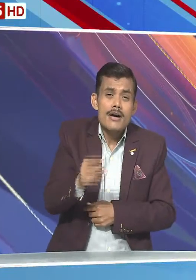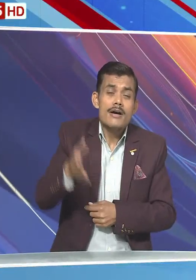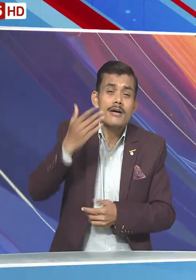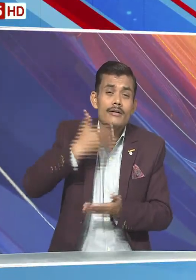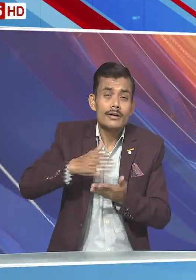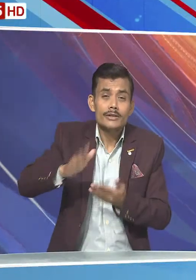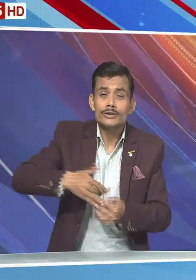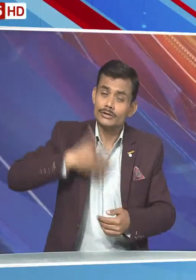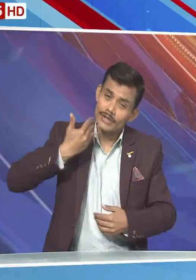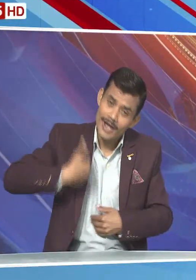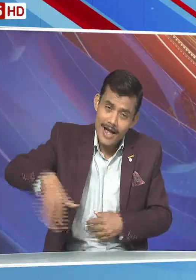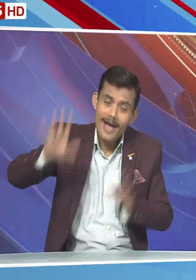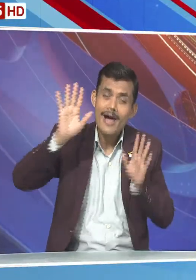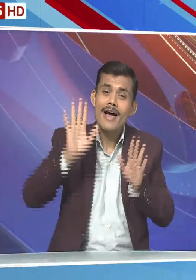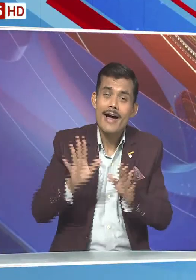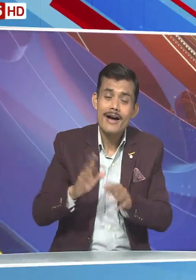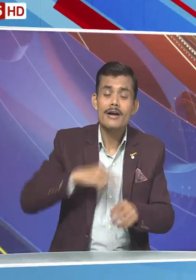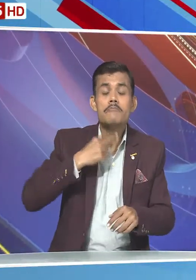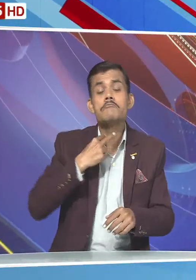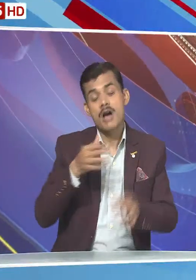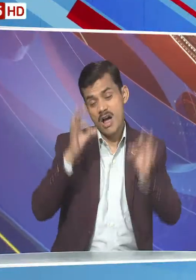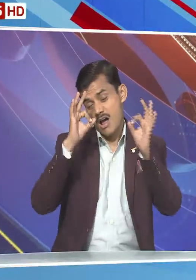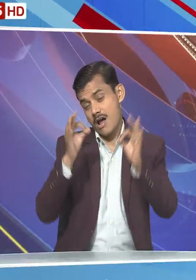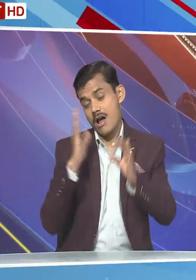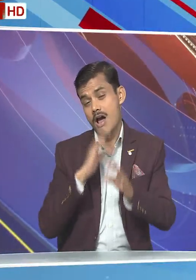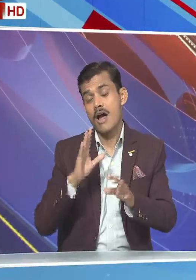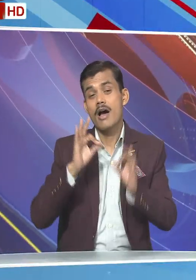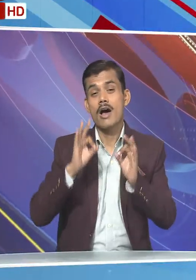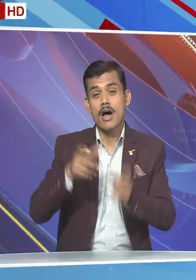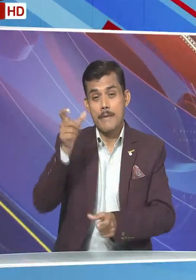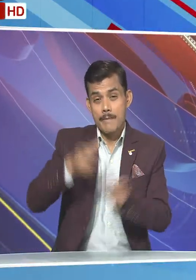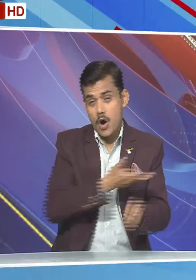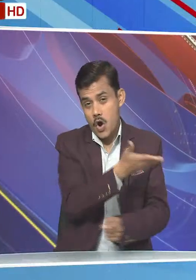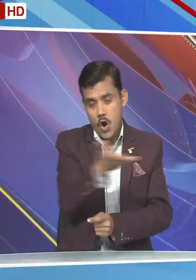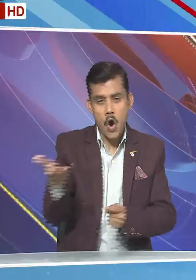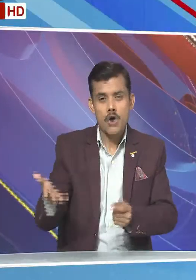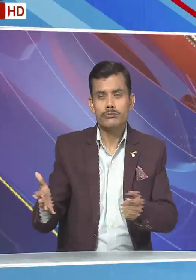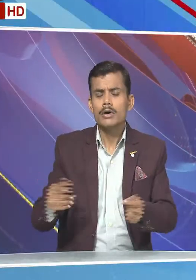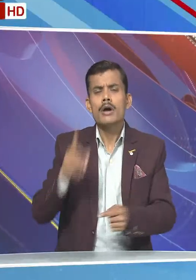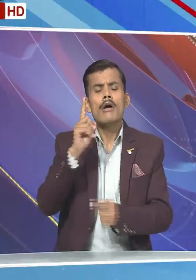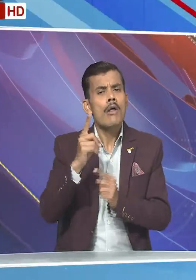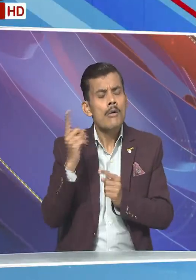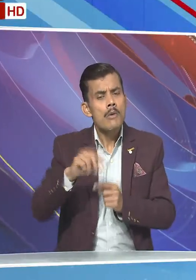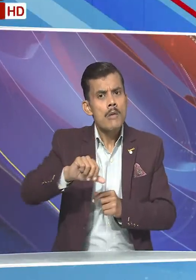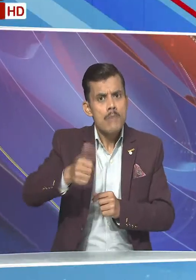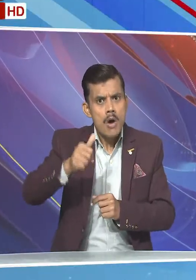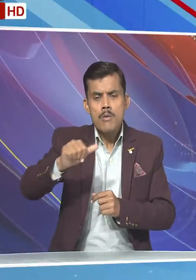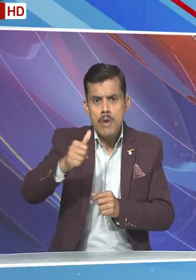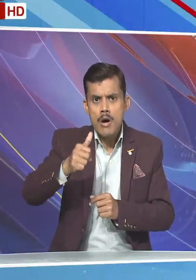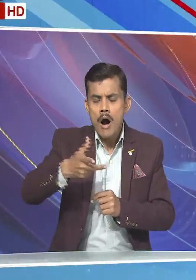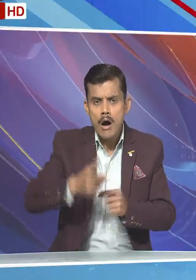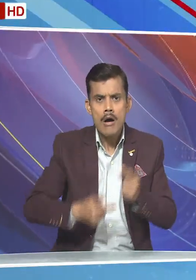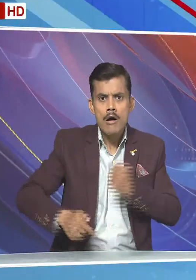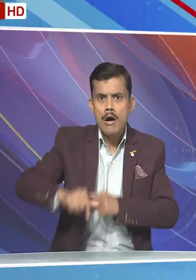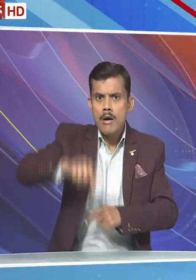चला हूँ मैं, जैसा गाया बहुत अच्छा था। सभी ने दिए एक से बढ़कर एक परफॉर्मेंस।